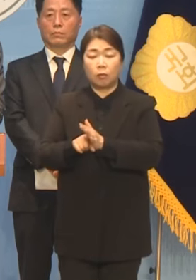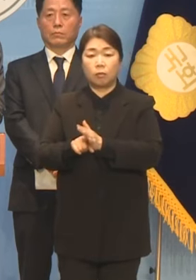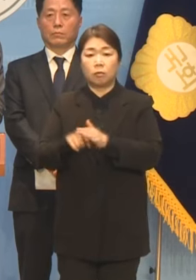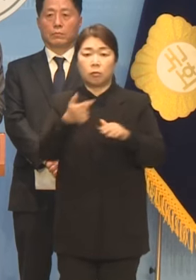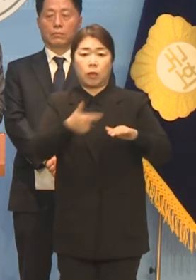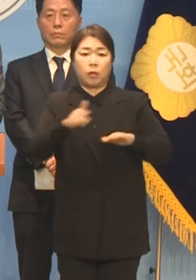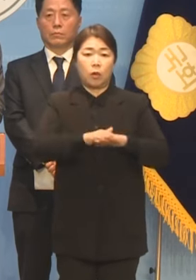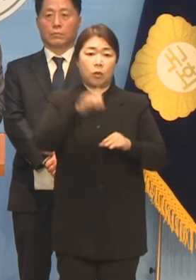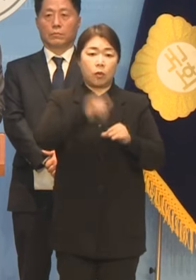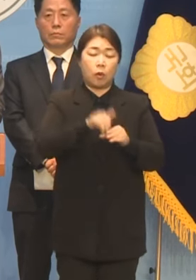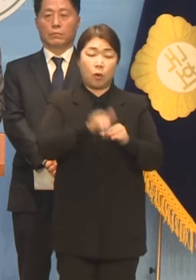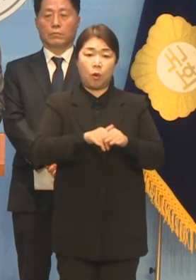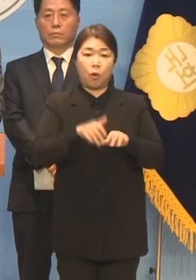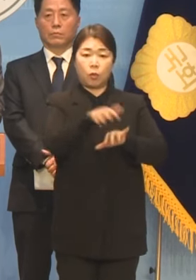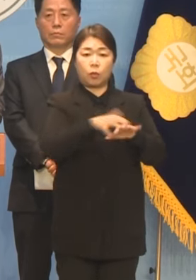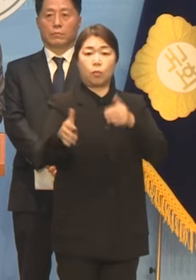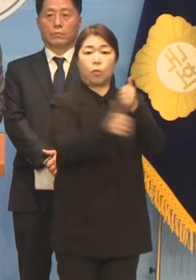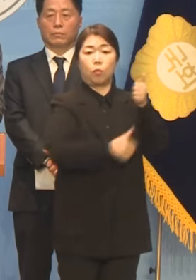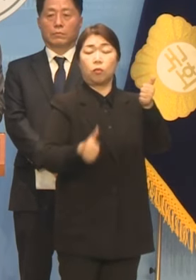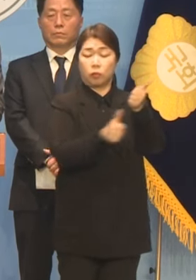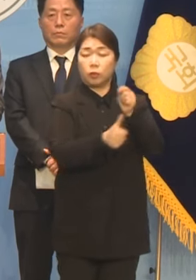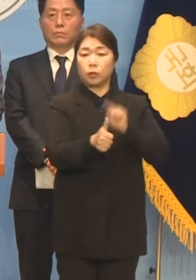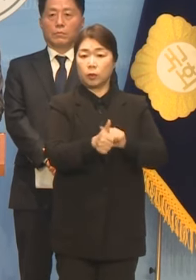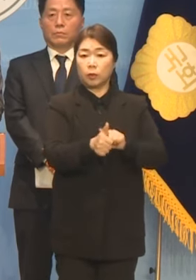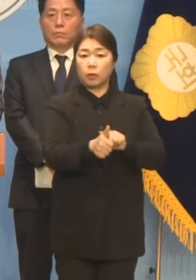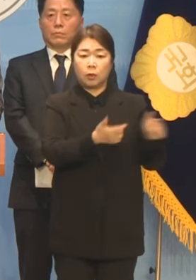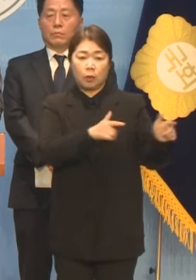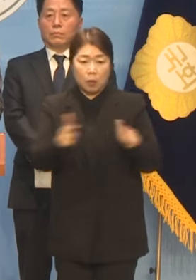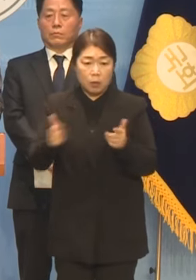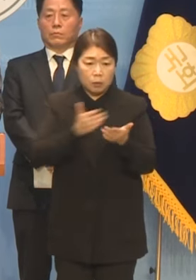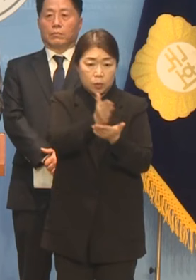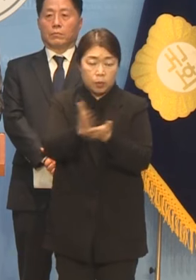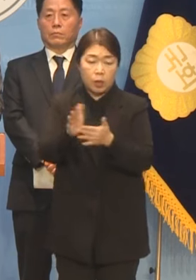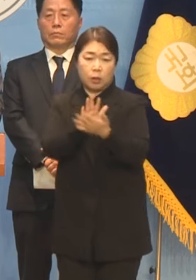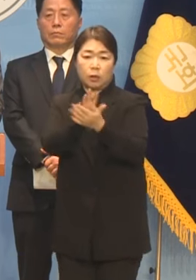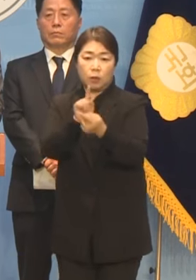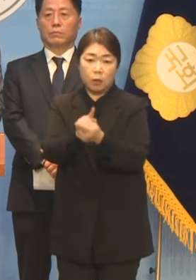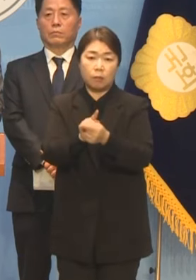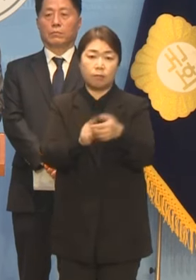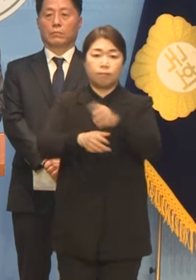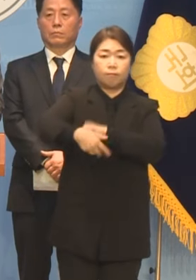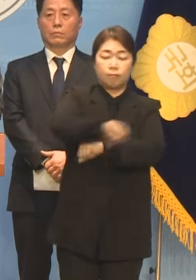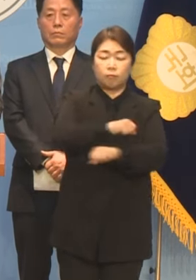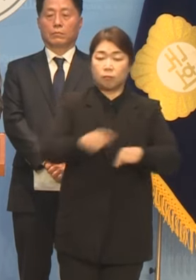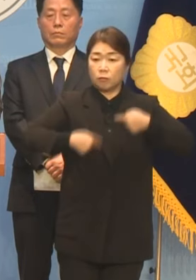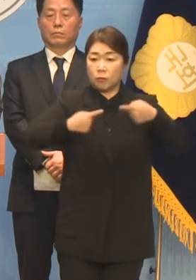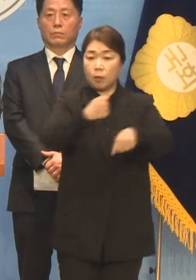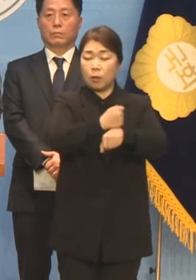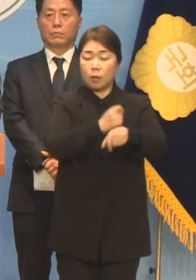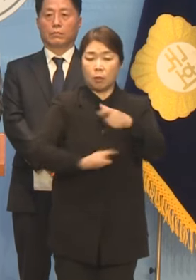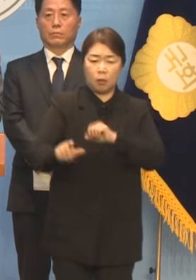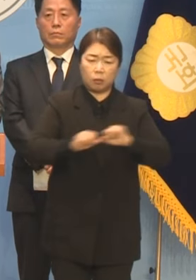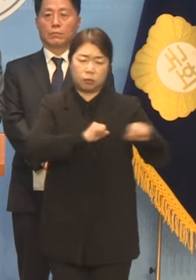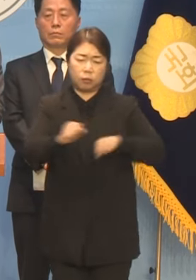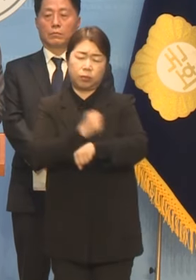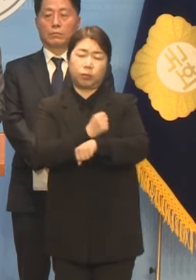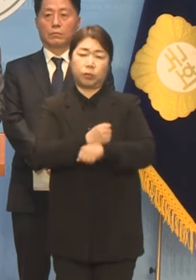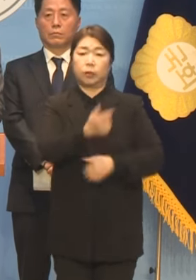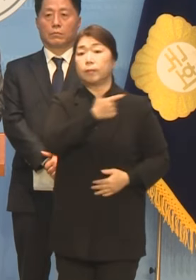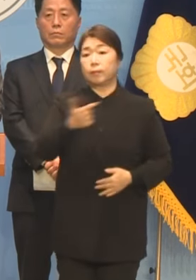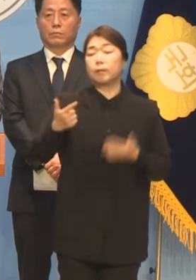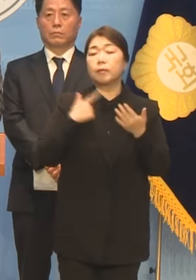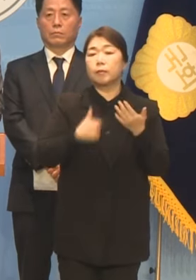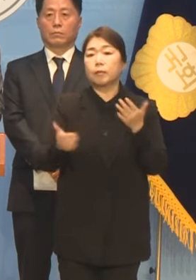조직본부 부본부장을 위시한 여러 분야에 직접 적극적으로 참여하여 더욱 열심히